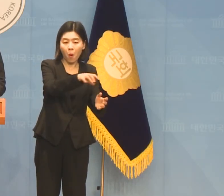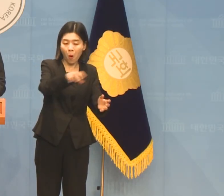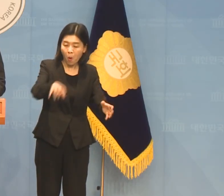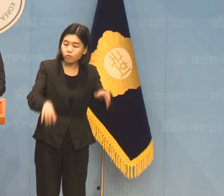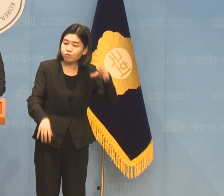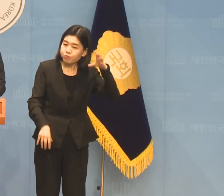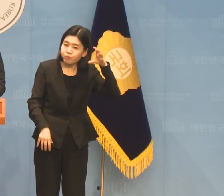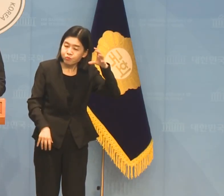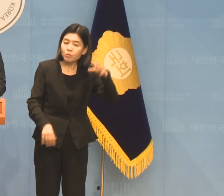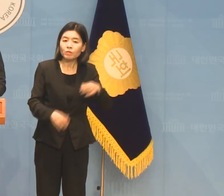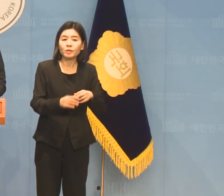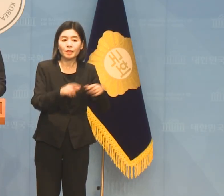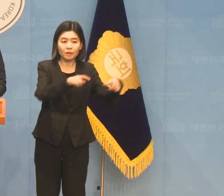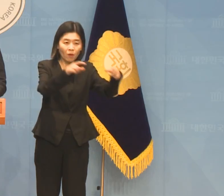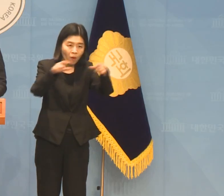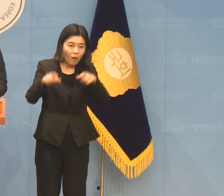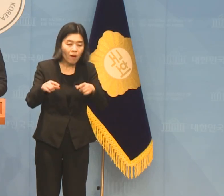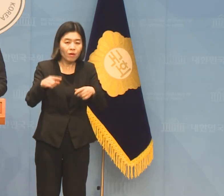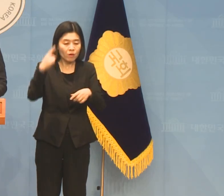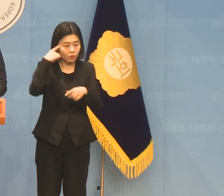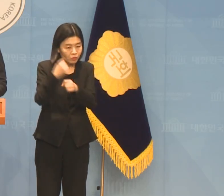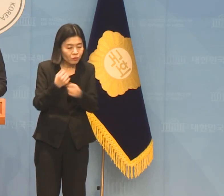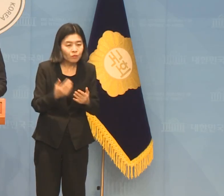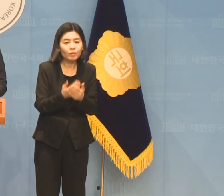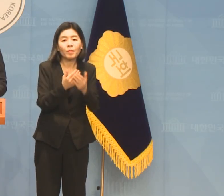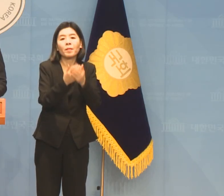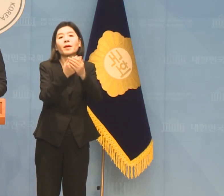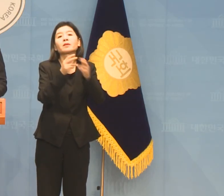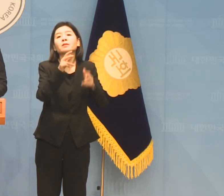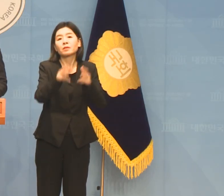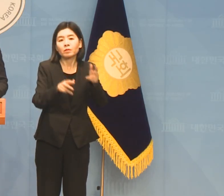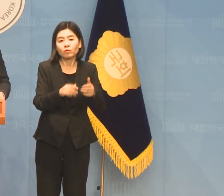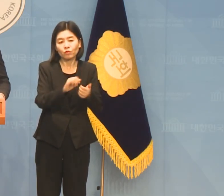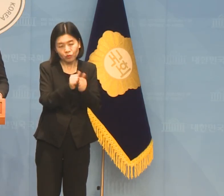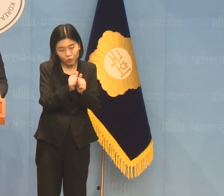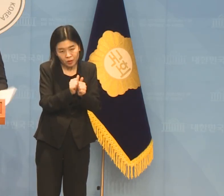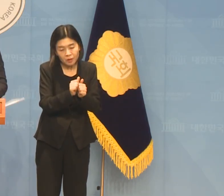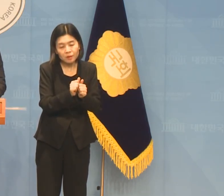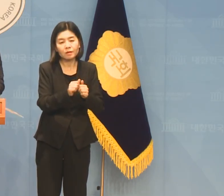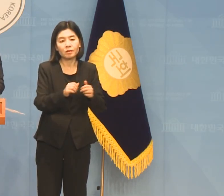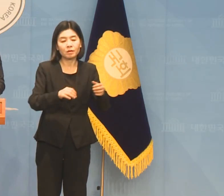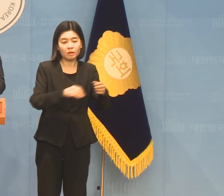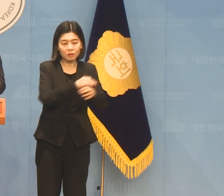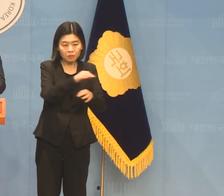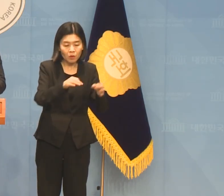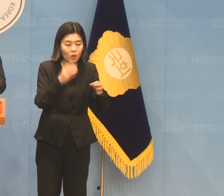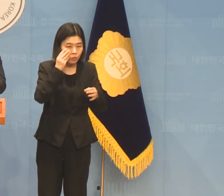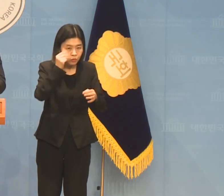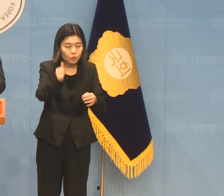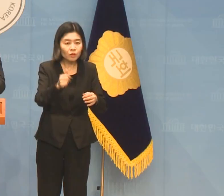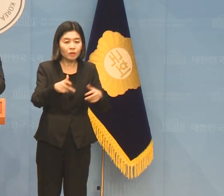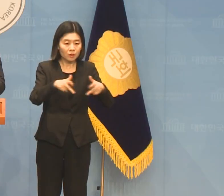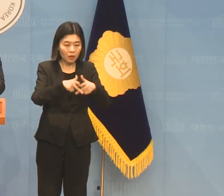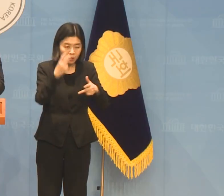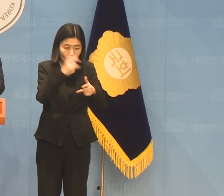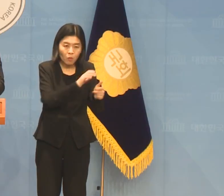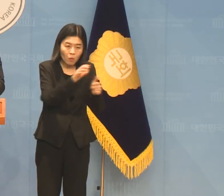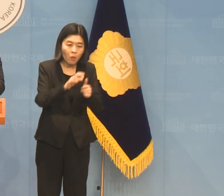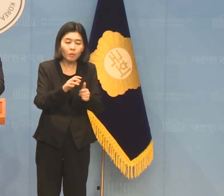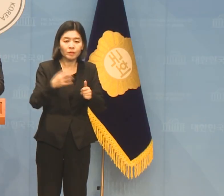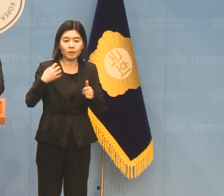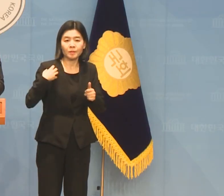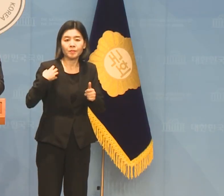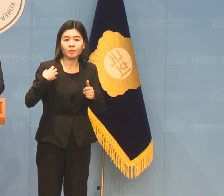지역 자율 R&D 추진, 상법 개정 재추진을 통한 주식시장 활성화, 장애인 돌봄 국가 책임제 등 국가정책